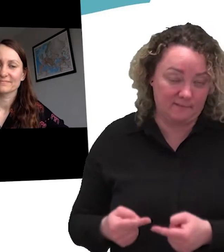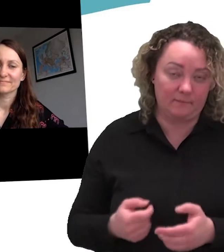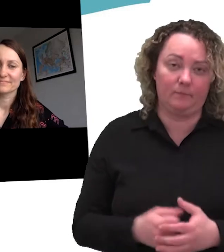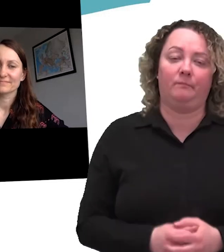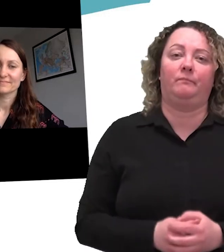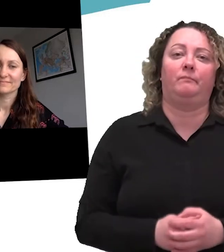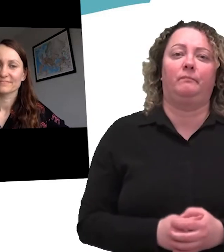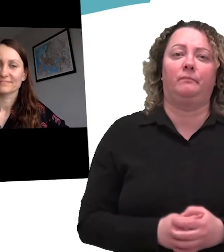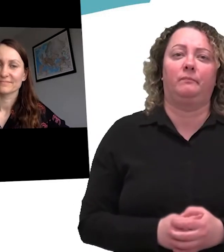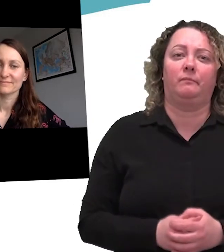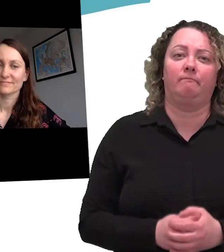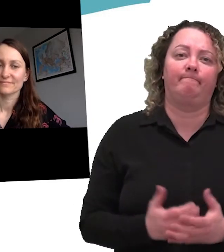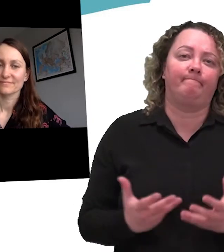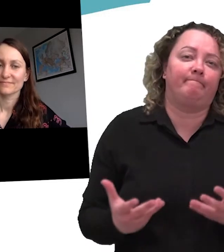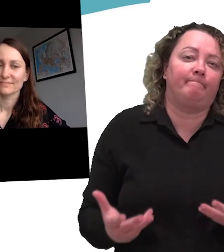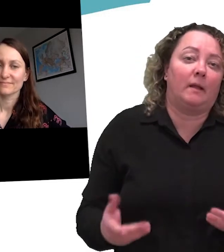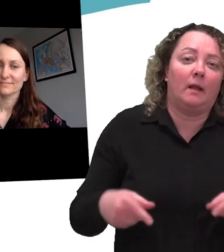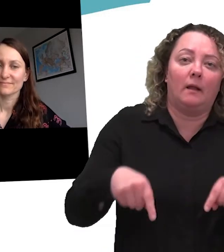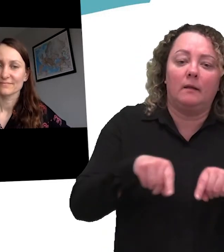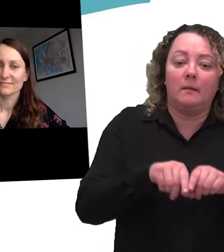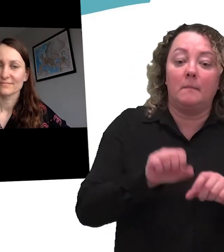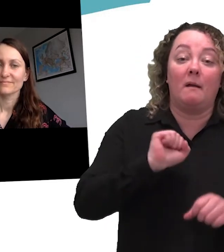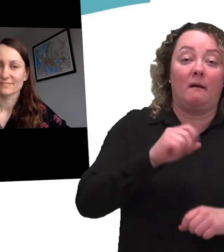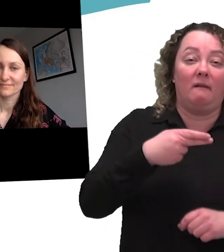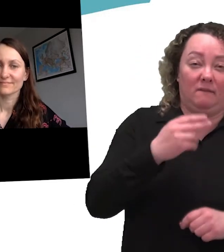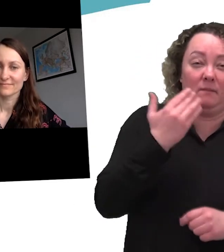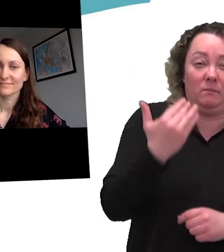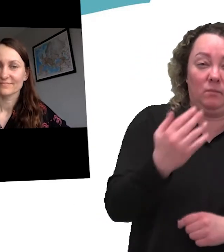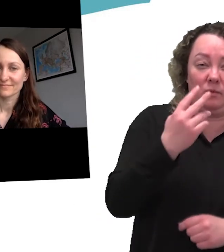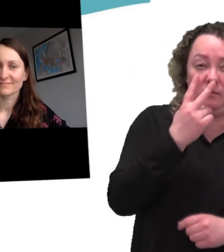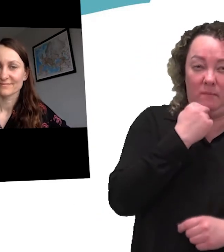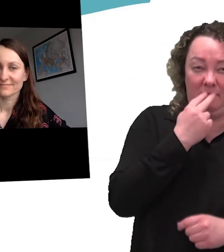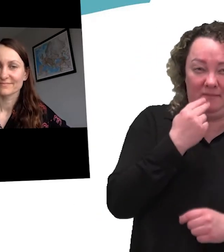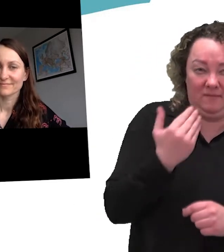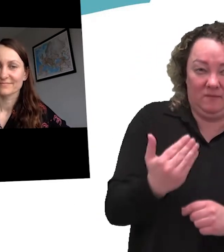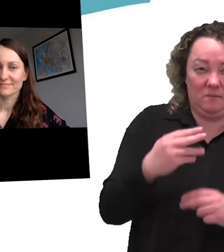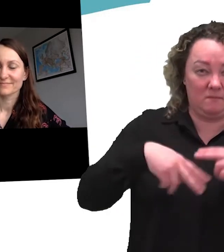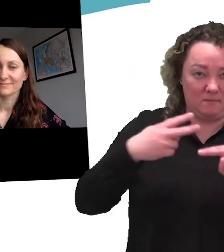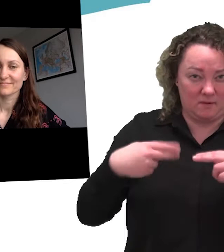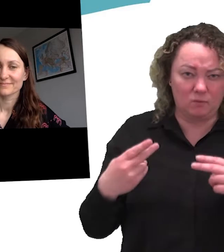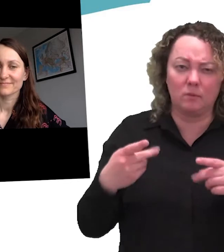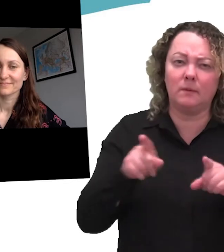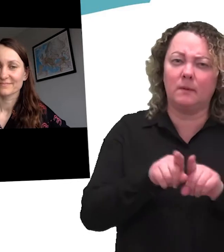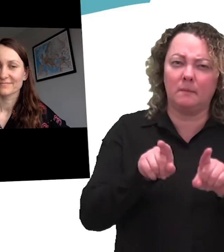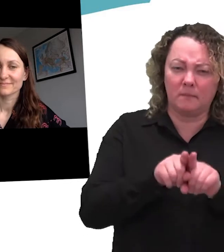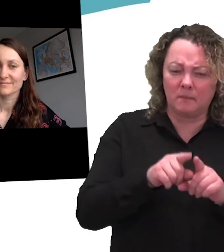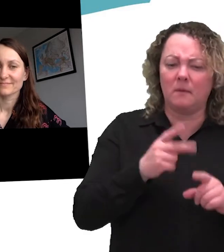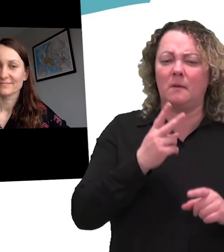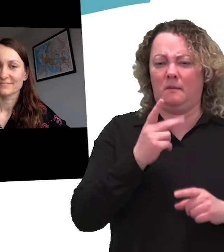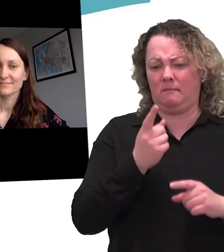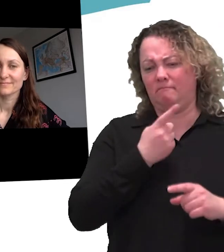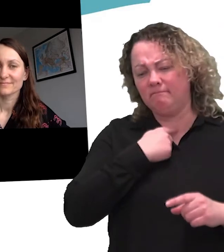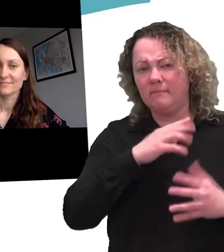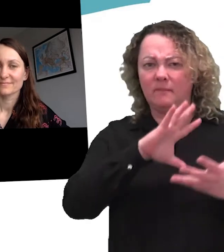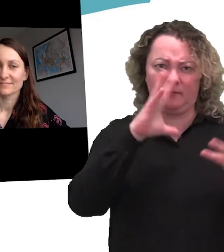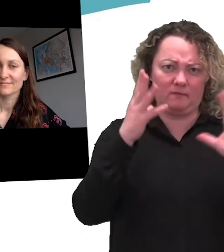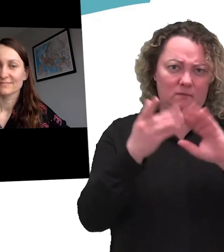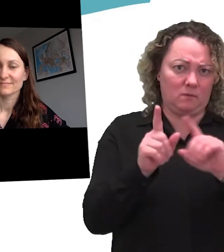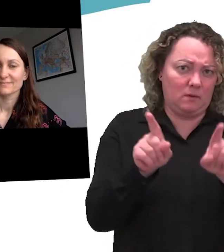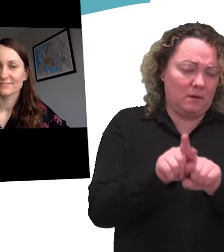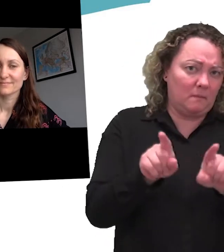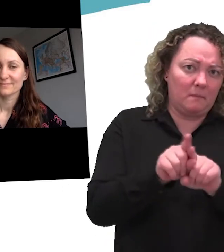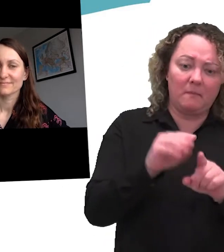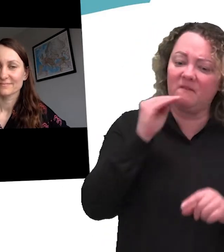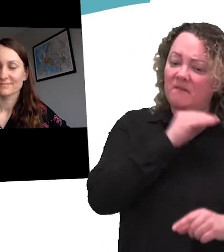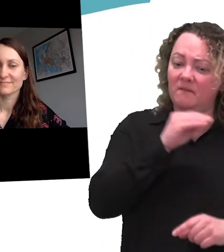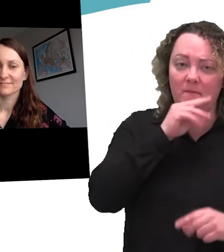todėl kad avinžirnių makaronai yra švelniai gelsvos spalvos, labai panašus į paprastus makaronus ir jie neturi kažkokio stipriai